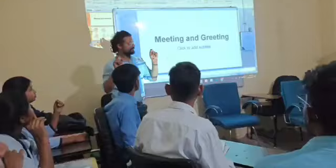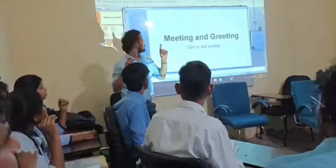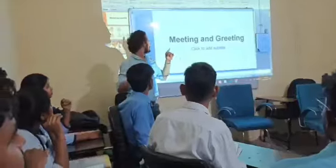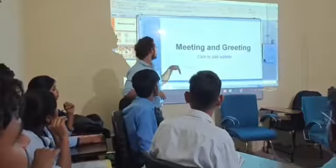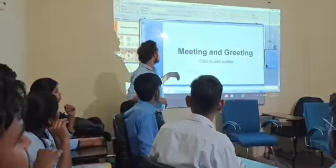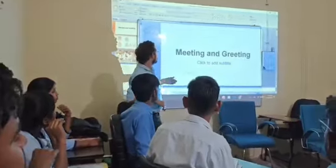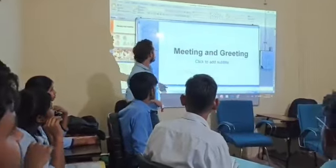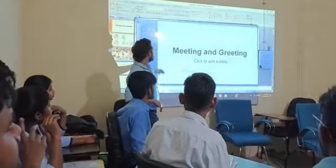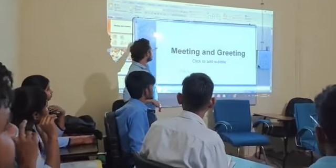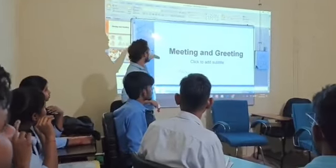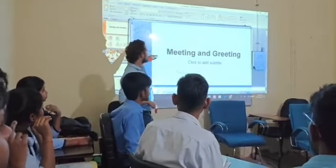क्लियर है?